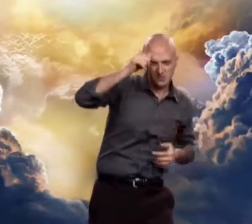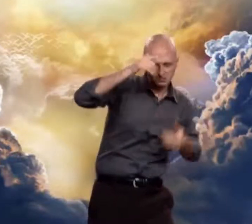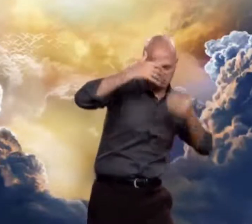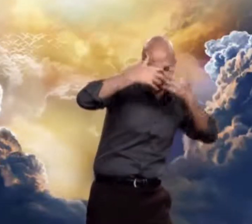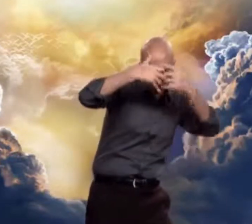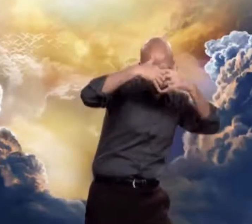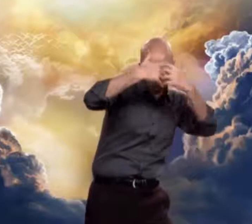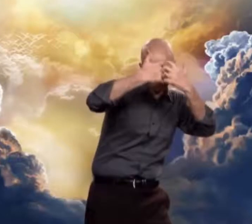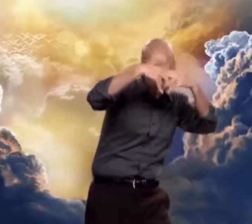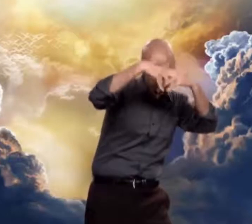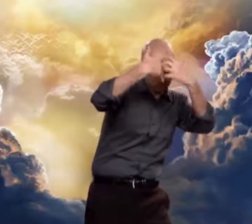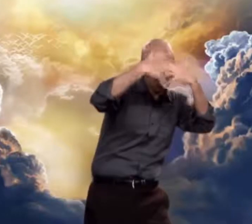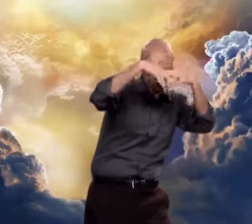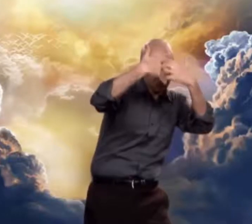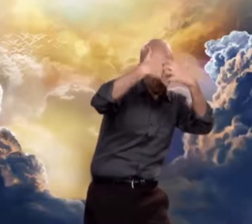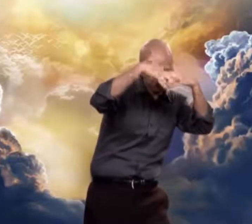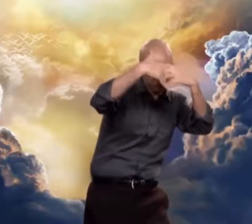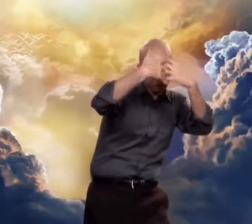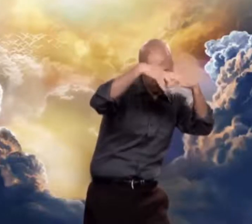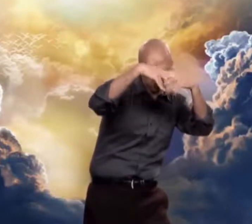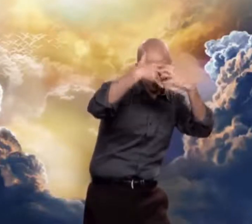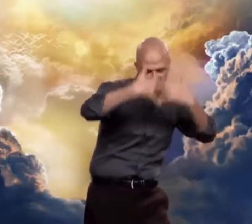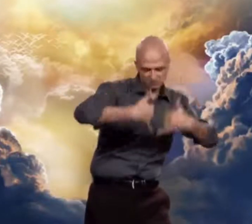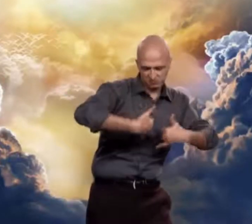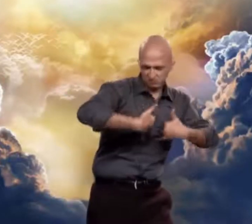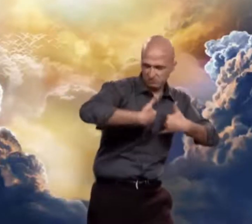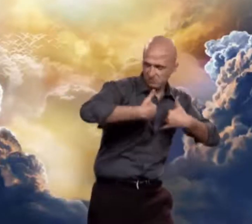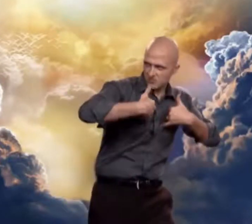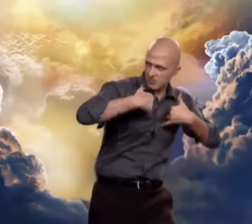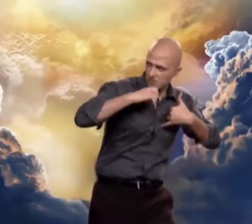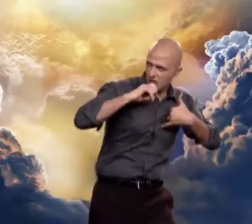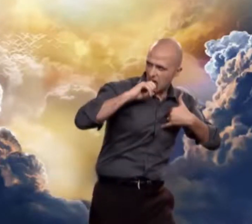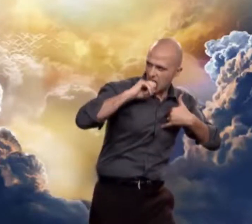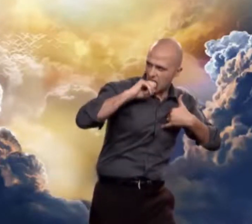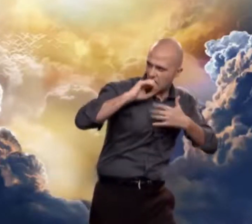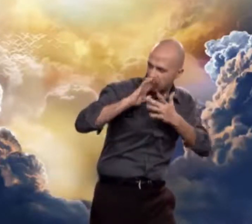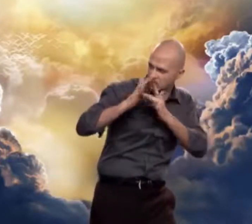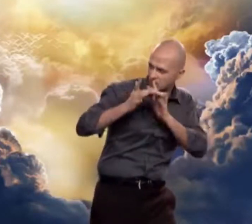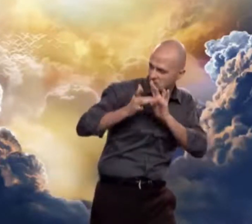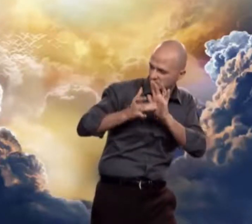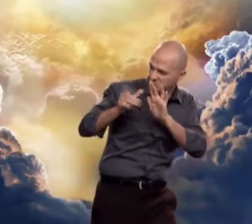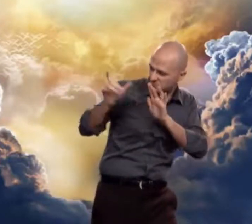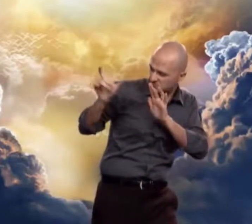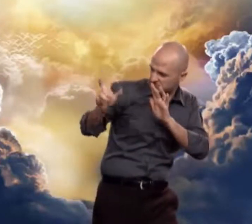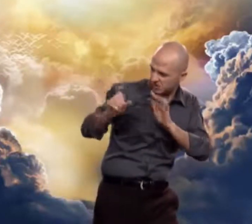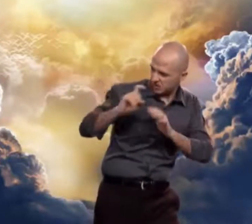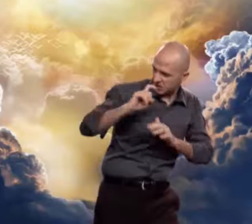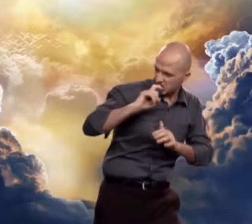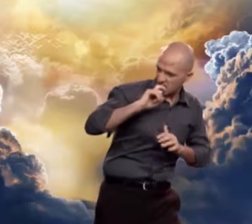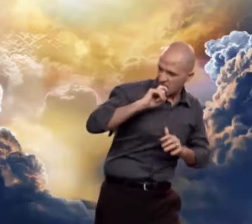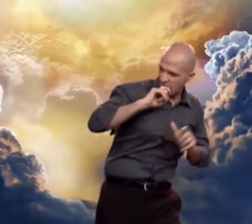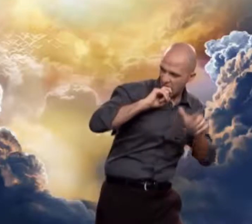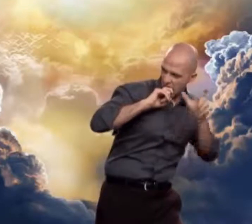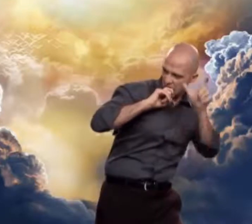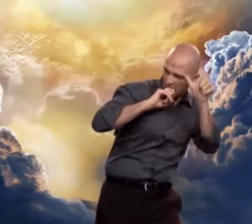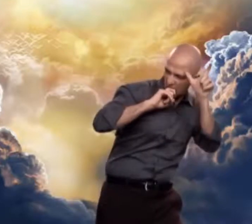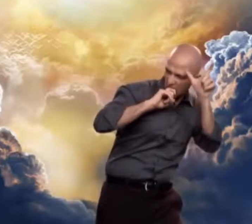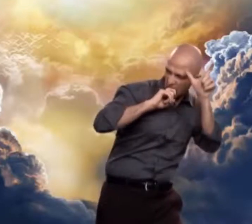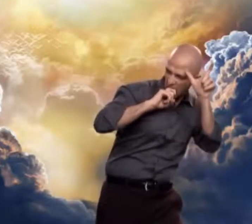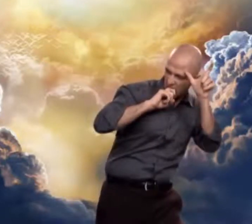despertavam atitude de resistência. Lúcifer permitiu que prevalecesse sua inveja em relação a Cristo. O orgulho